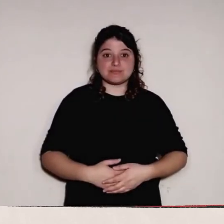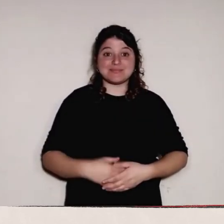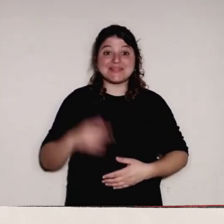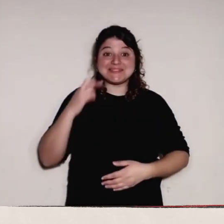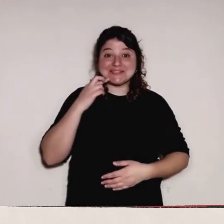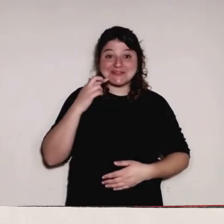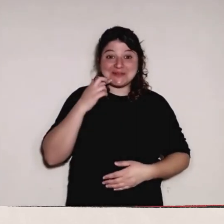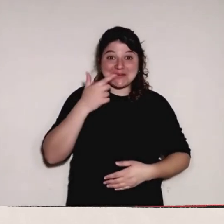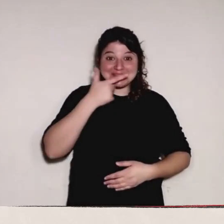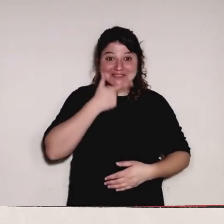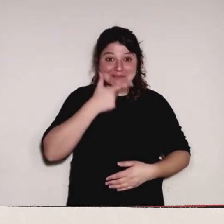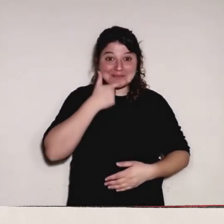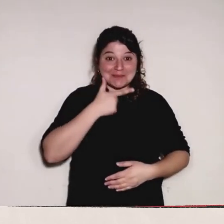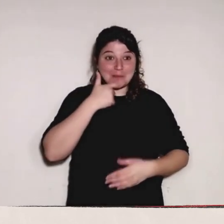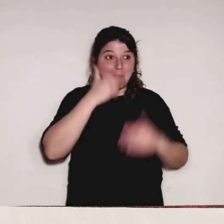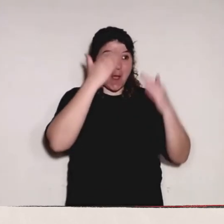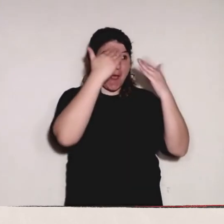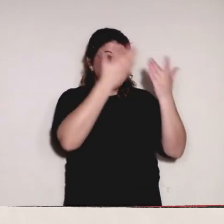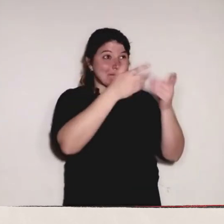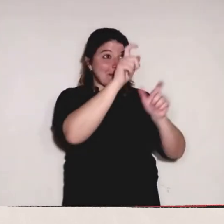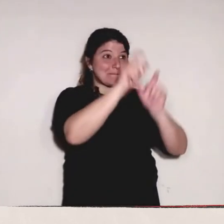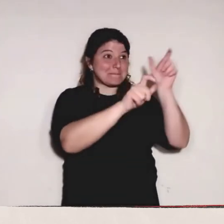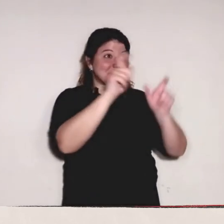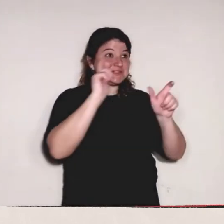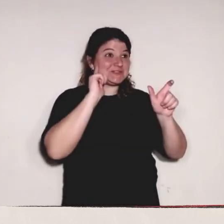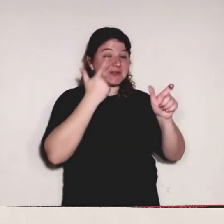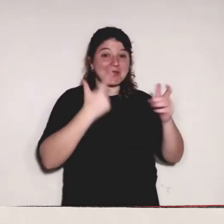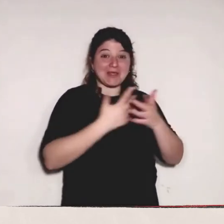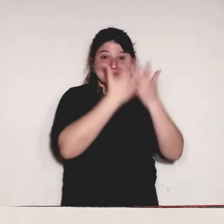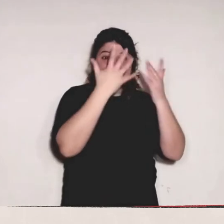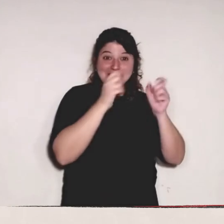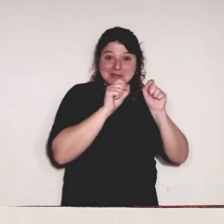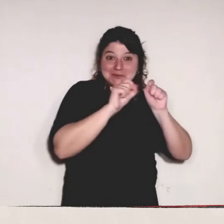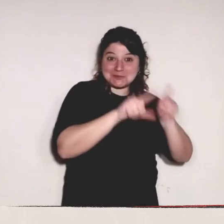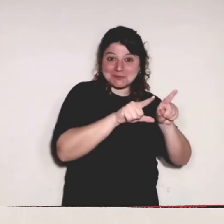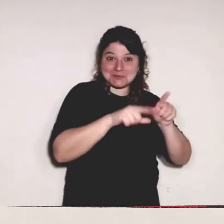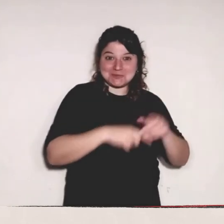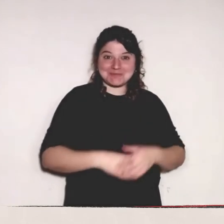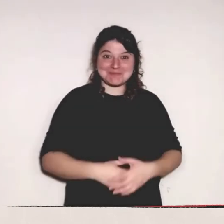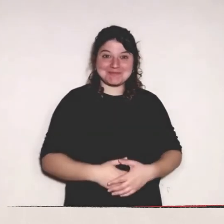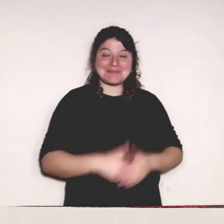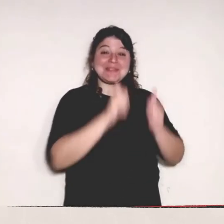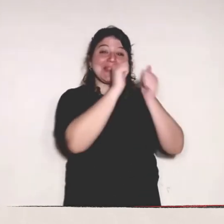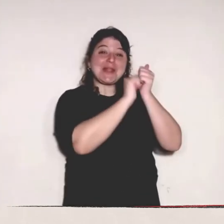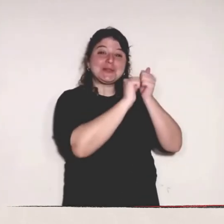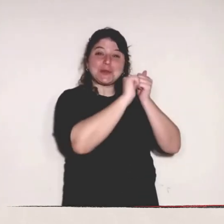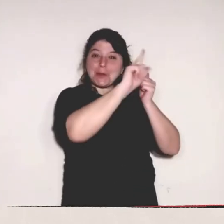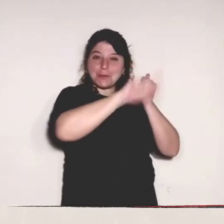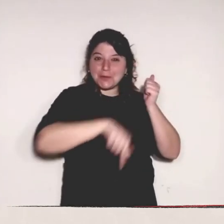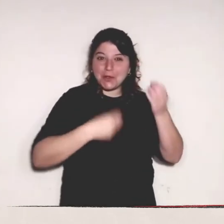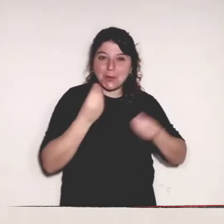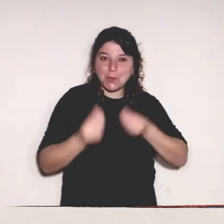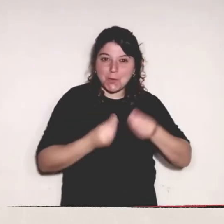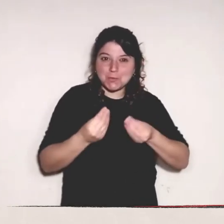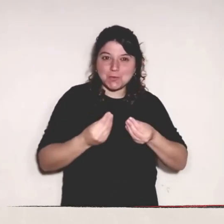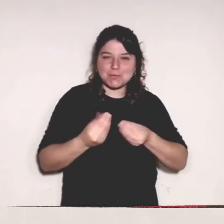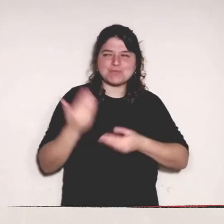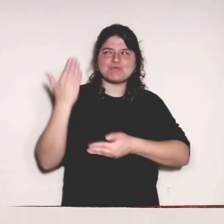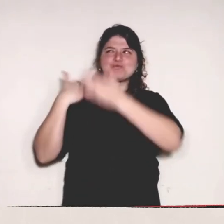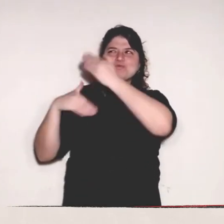el 19 de septiembre se celebra el día de las personas sordas pero de dónde viene esta fecha